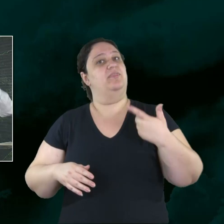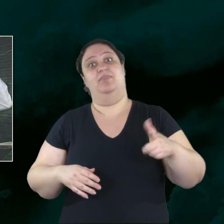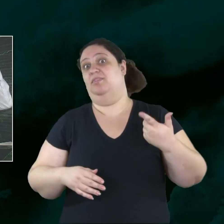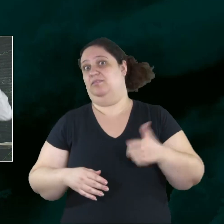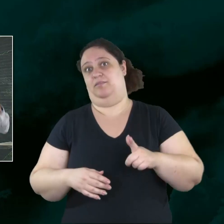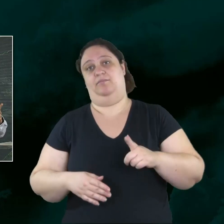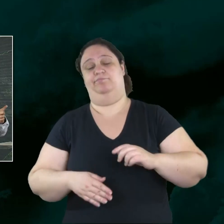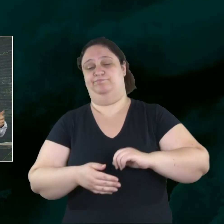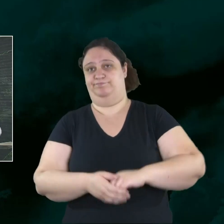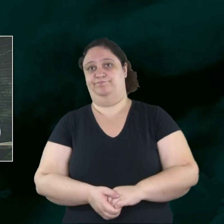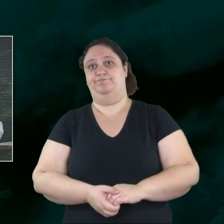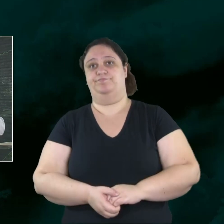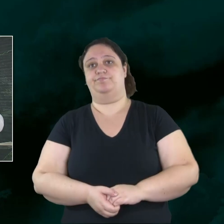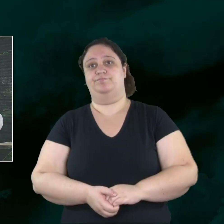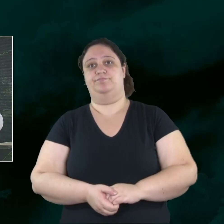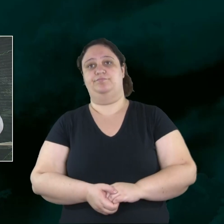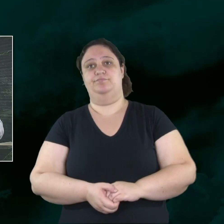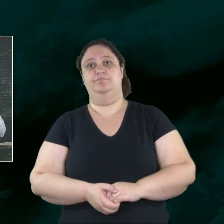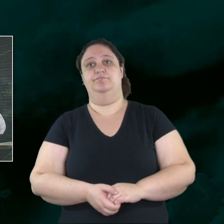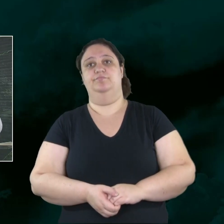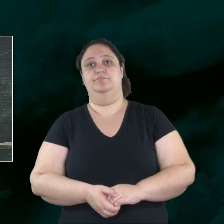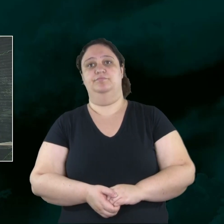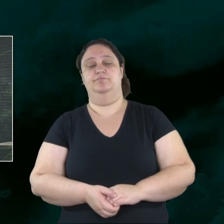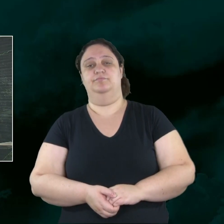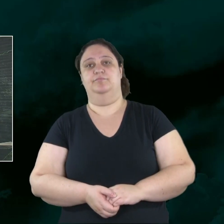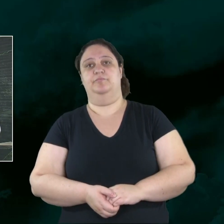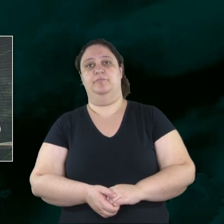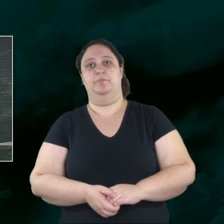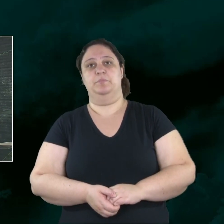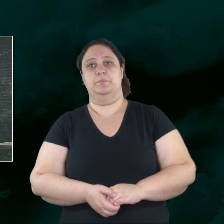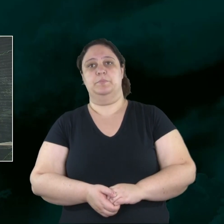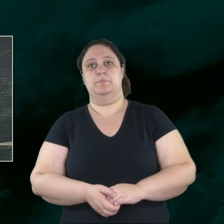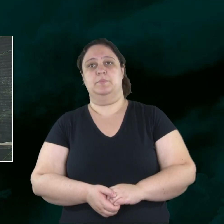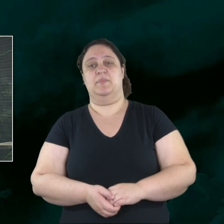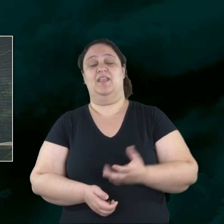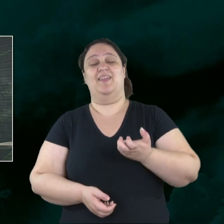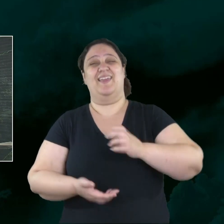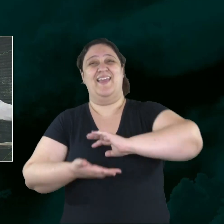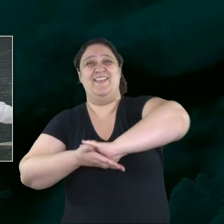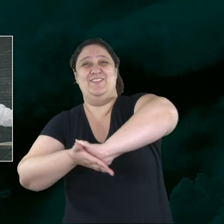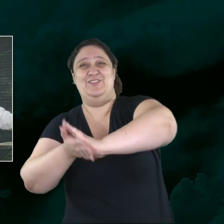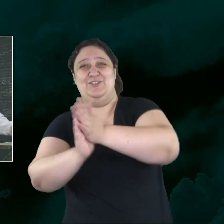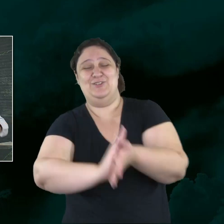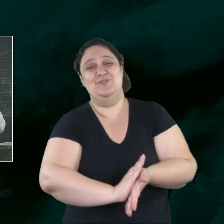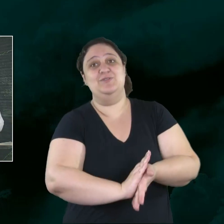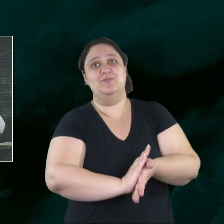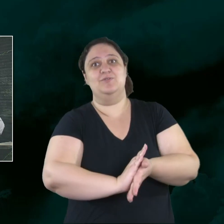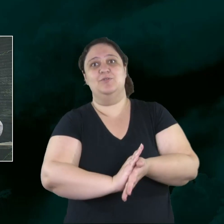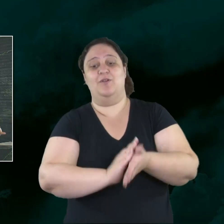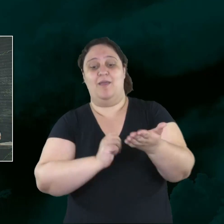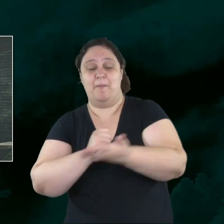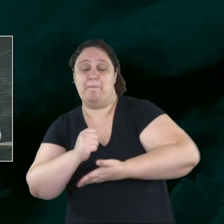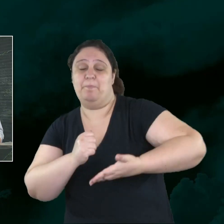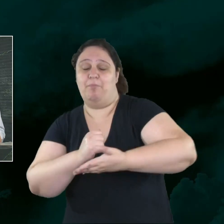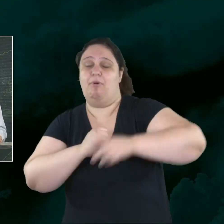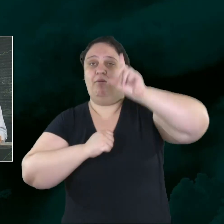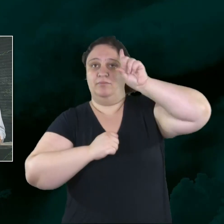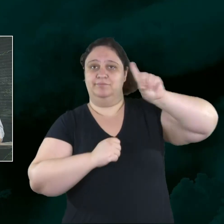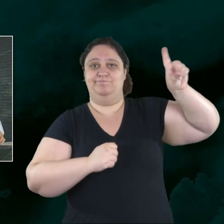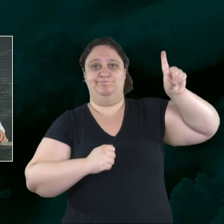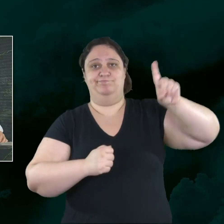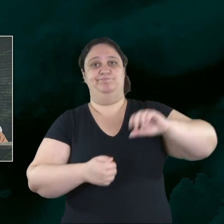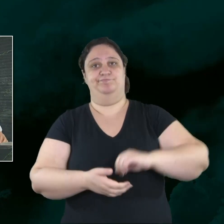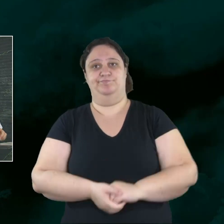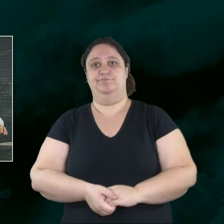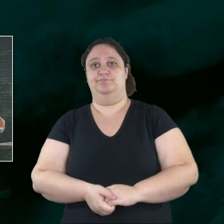é a única saída. Mas o pós-modernismo está querendo derrubar todos os pilares da palavra de Deus, né?